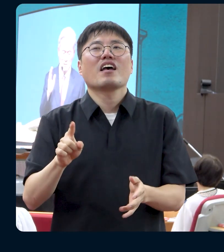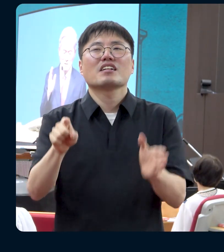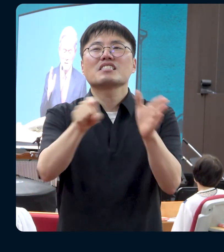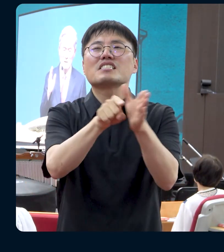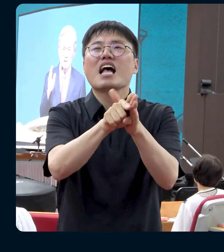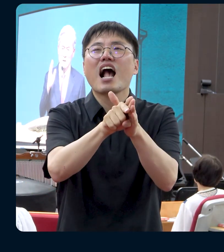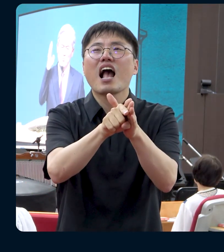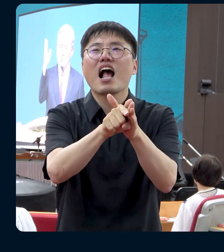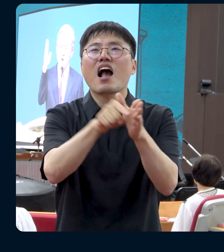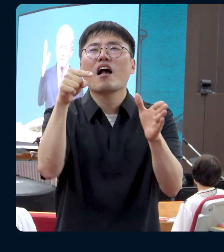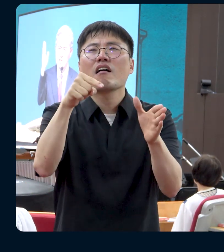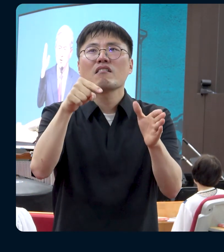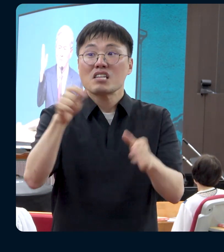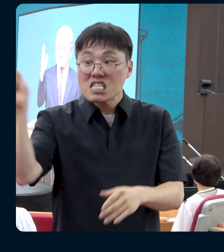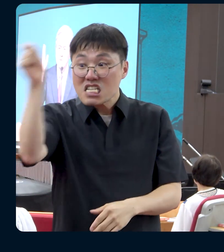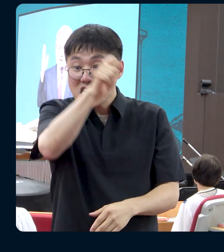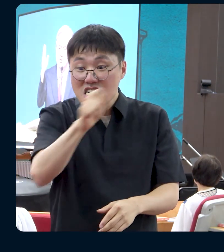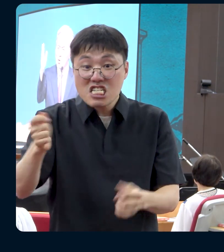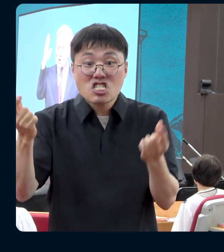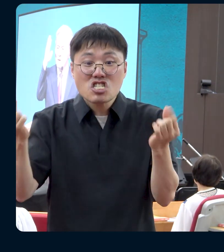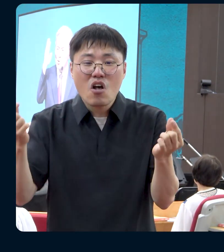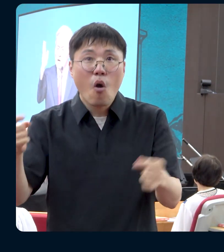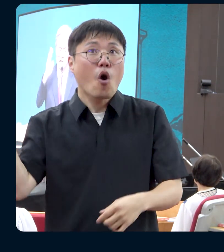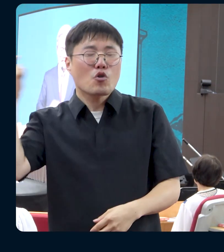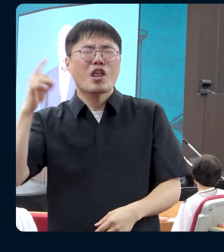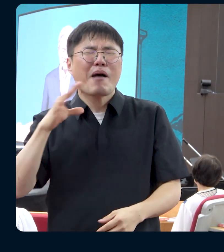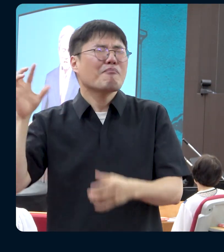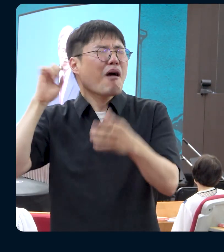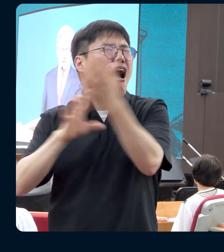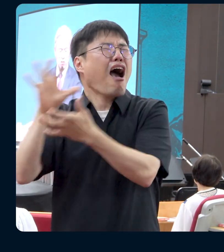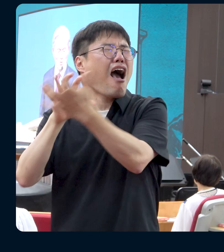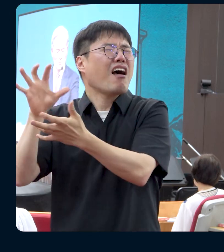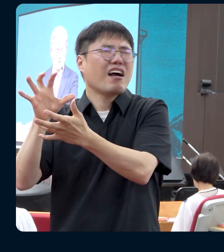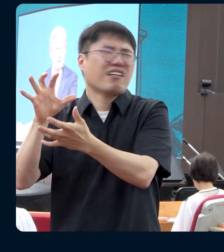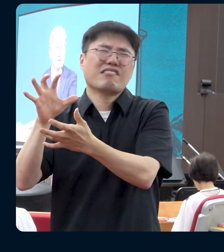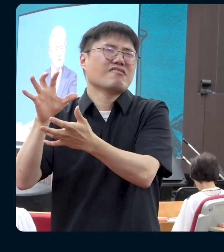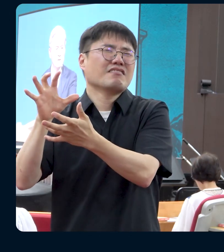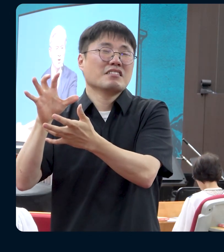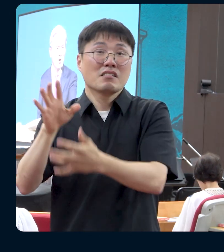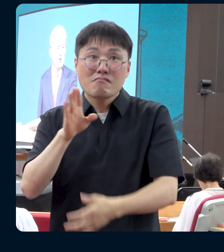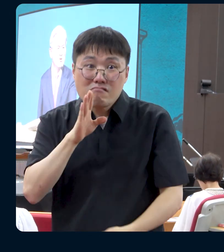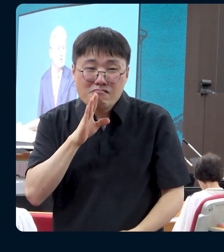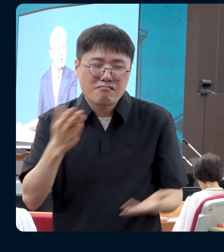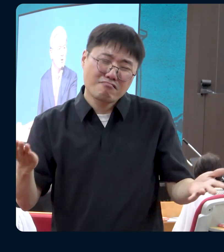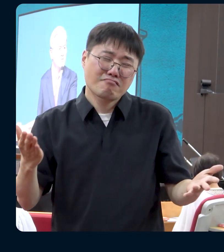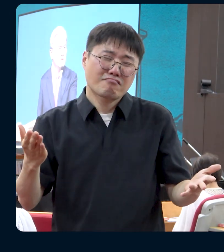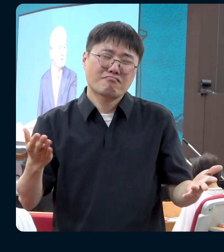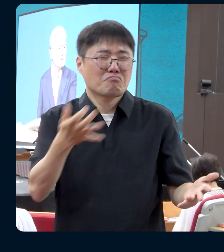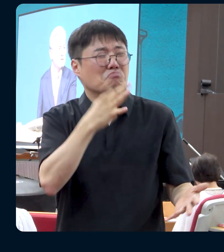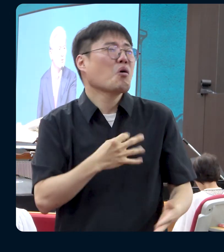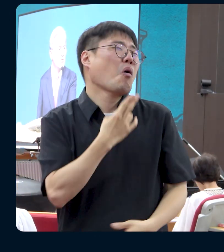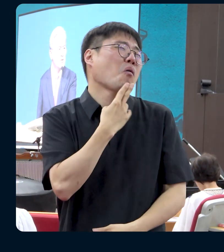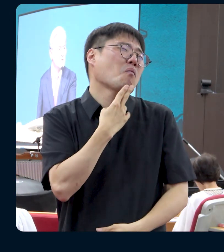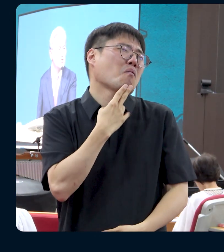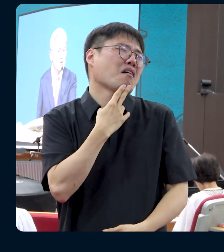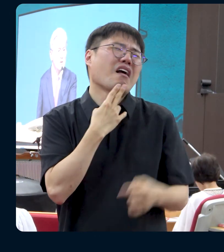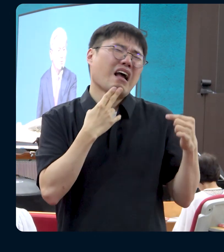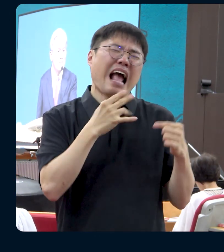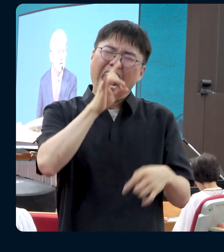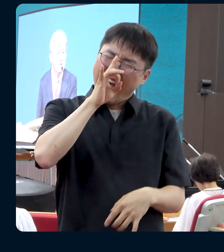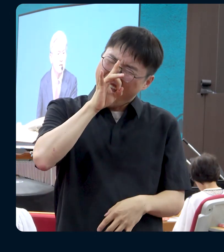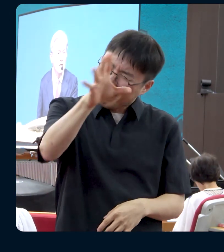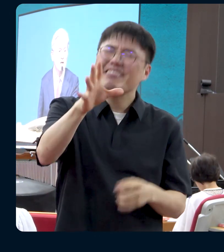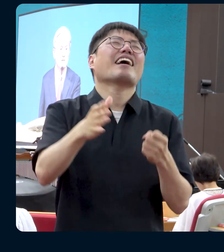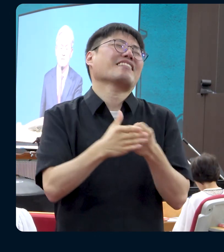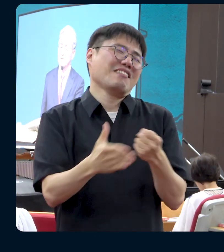왜냐하면요, 신앙은 그 뿅망치처럼 소리만 열어나지 실제로는 전혀 능력이 없는